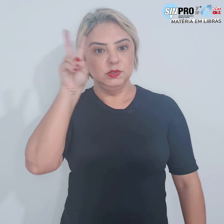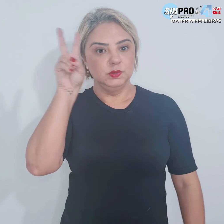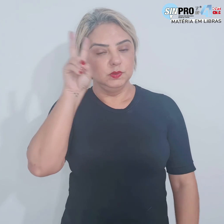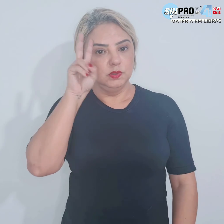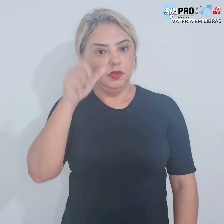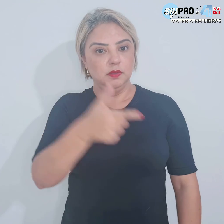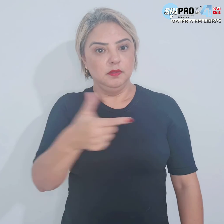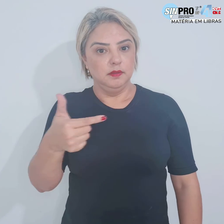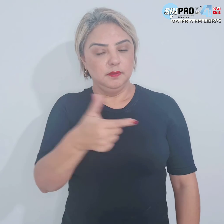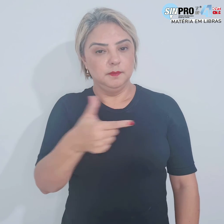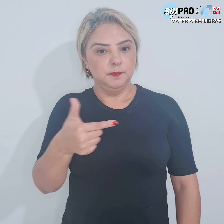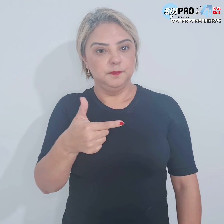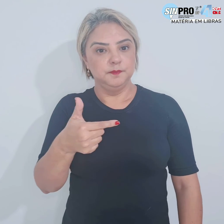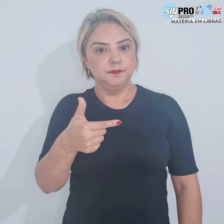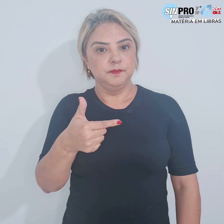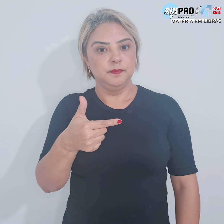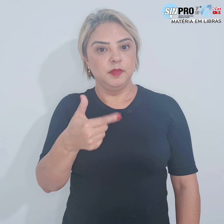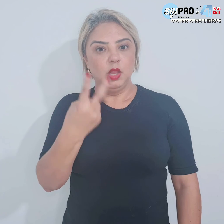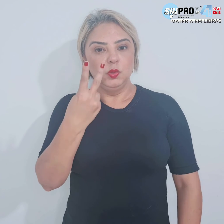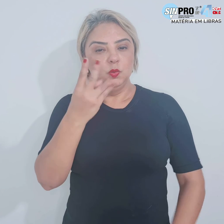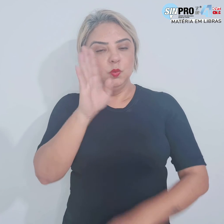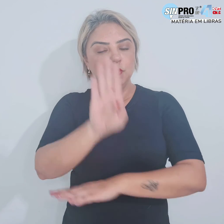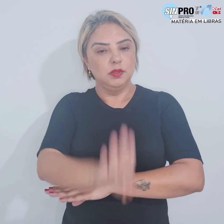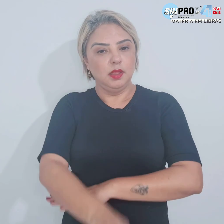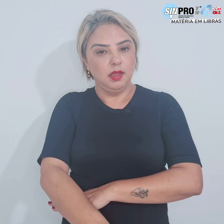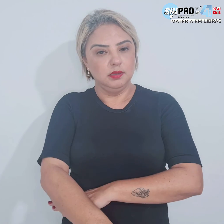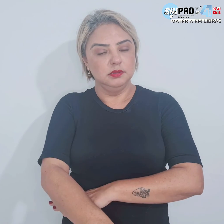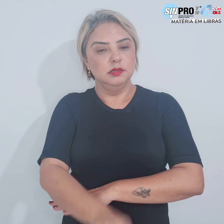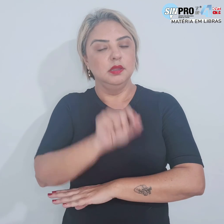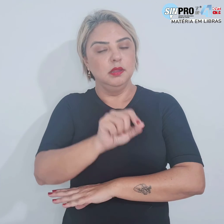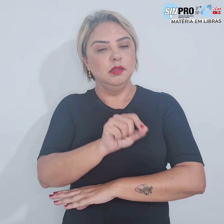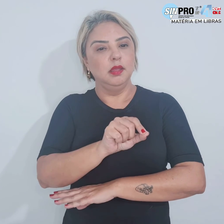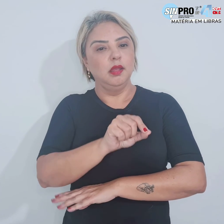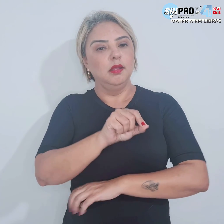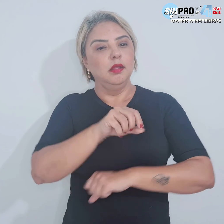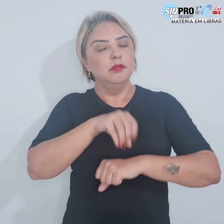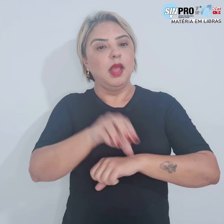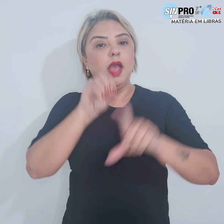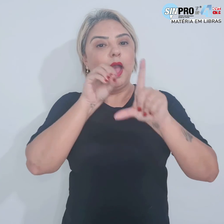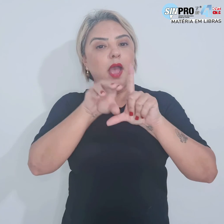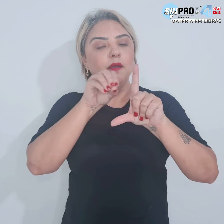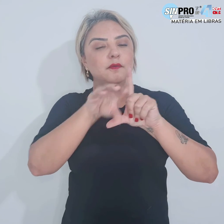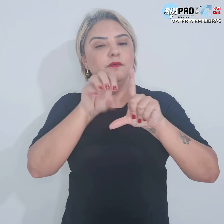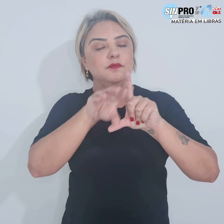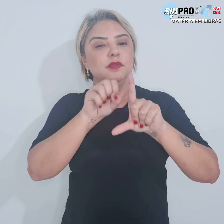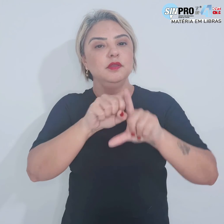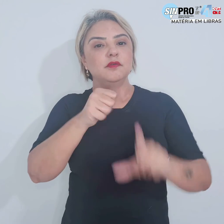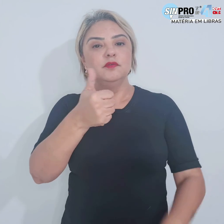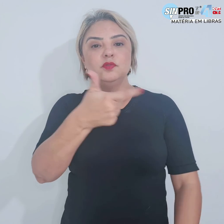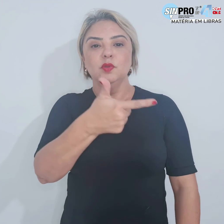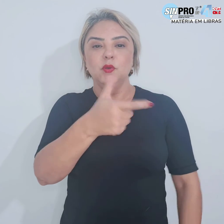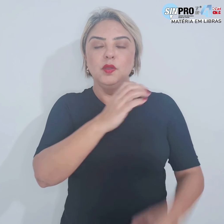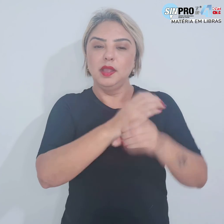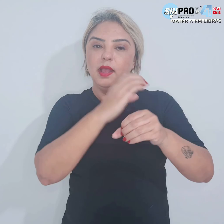ar nesta segunda-feira, 22, às 14h30 e será transmitido ao vivo no canal 12